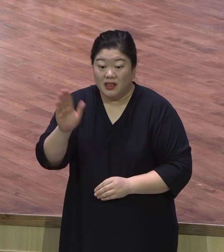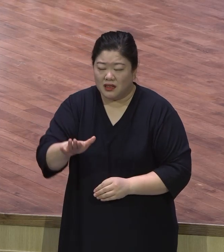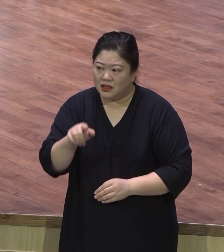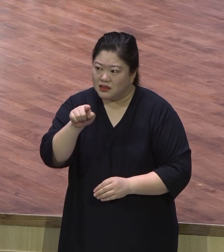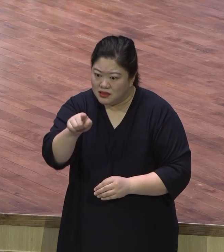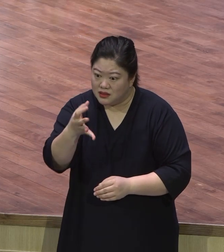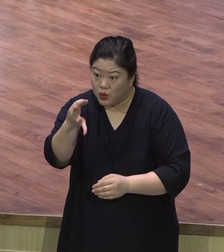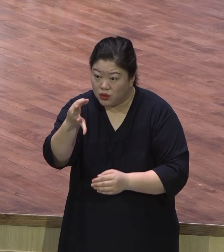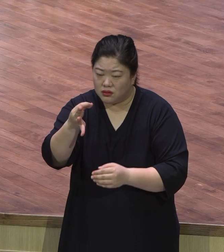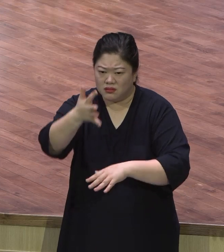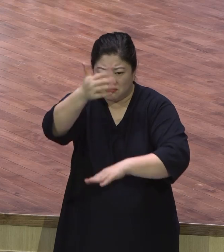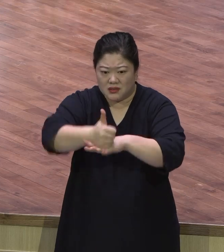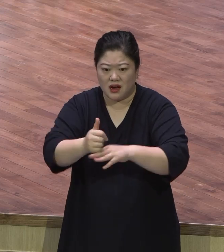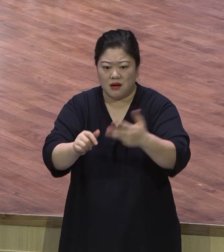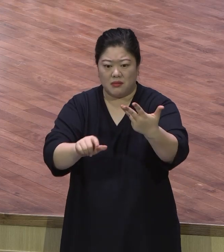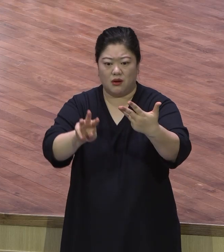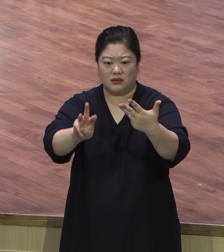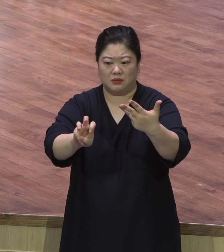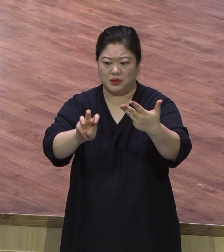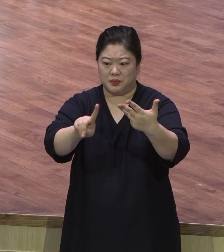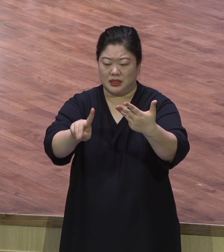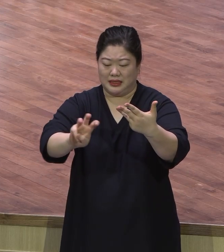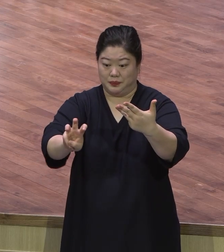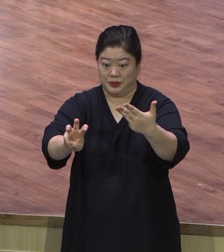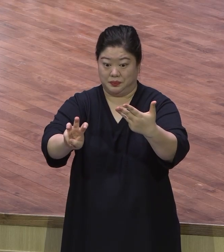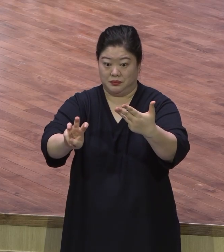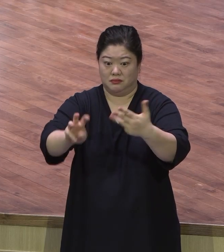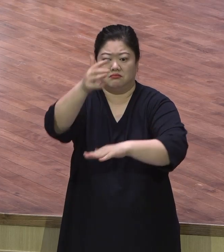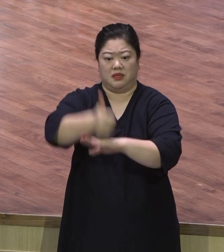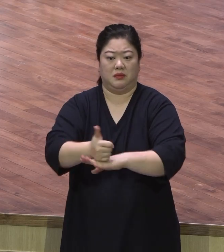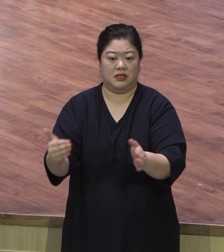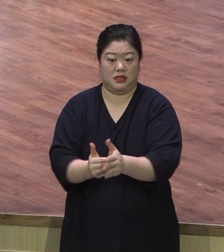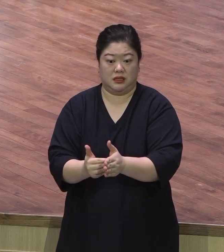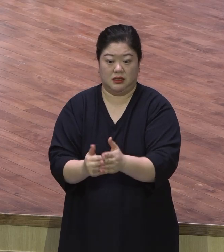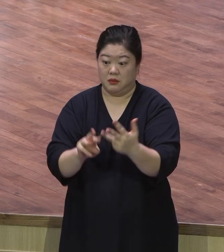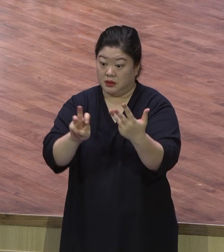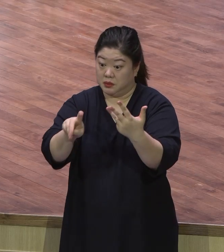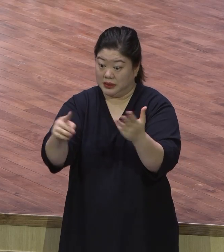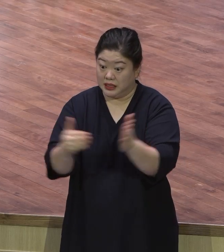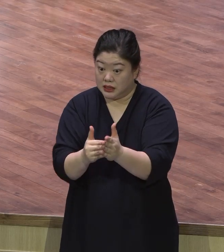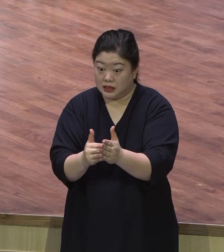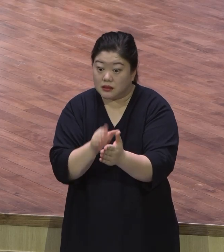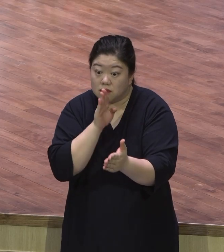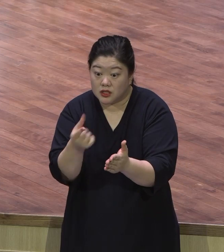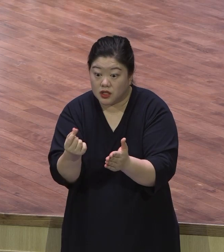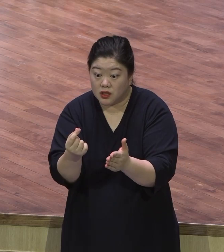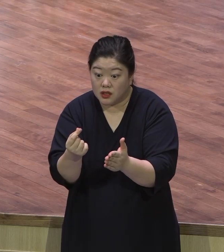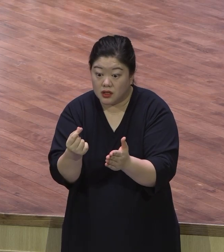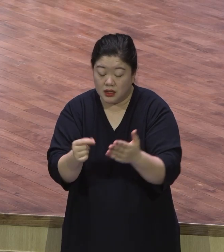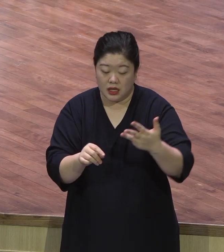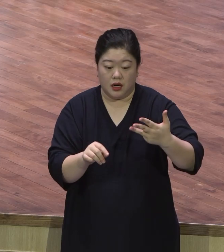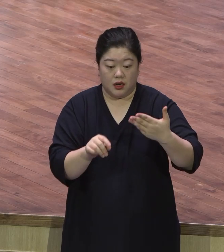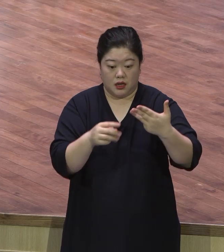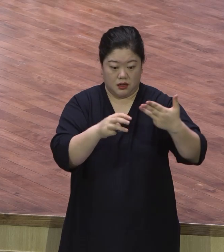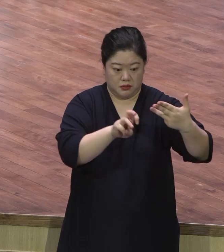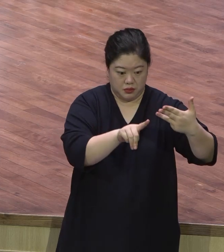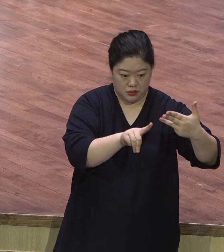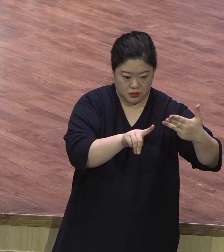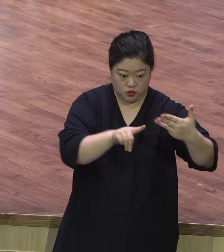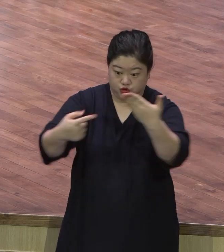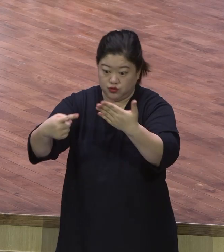사용하게 돼 있어요. 8월 말까지 지나고 나면 8월 말까지 사용 안 하면 다 국고로 다시 그렇게